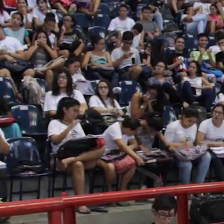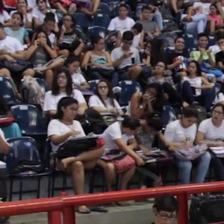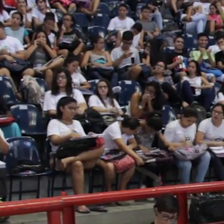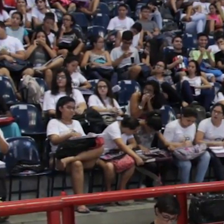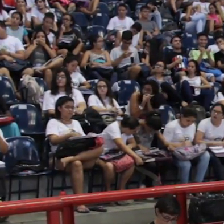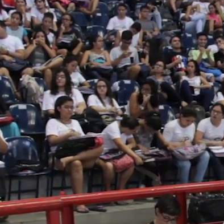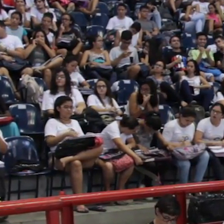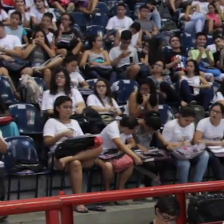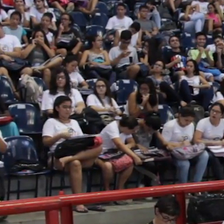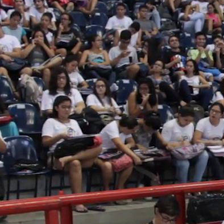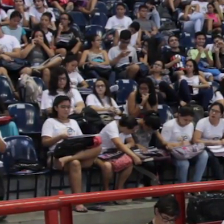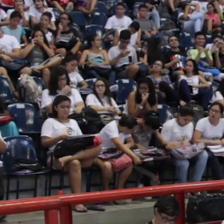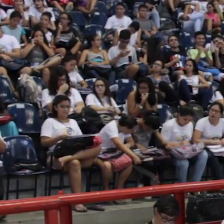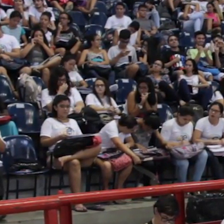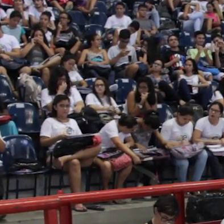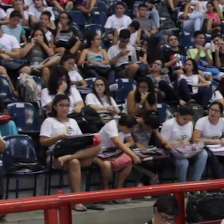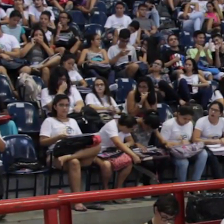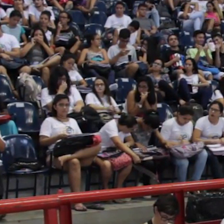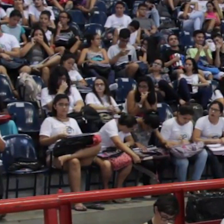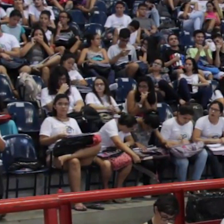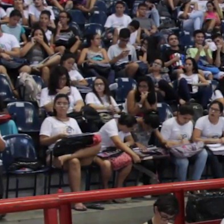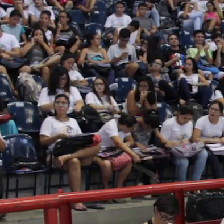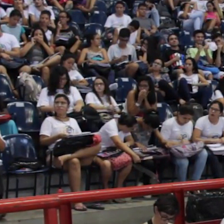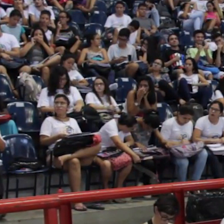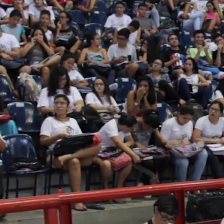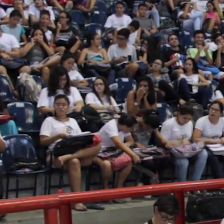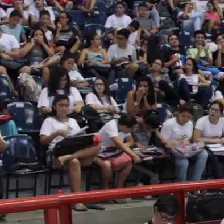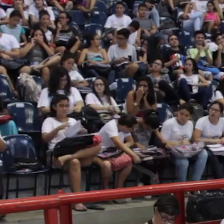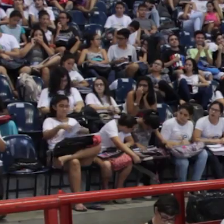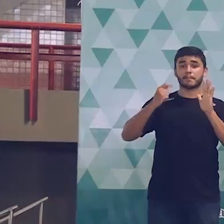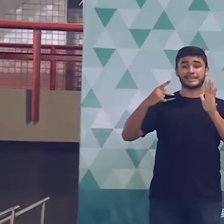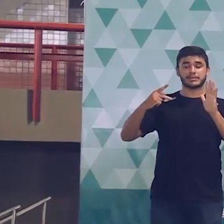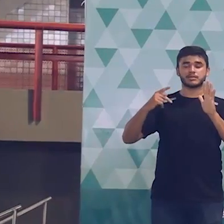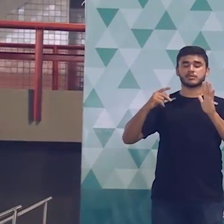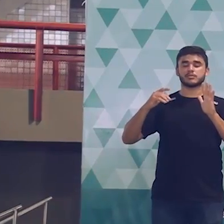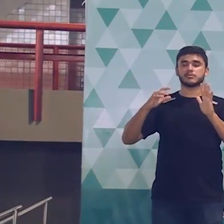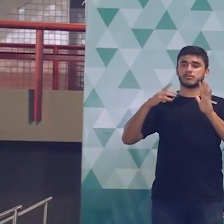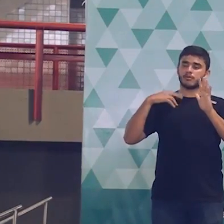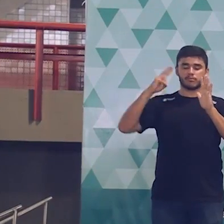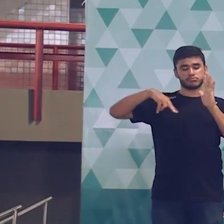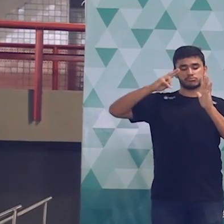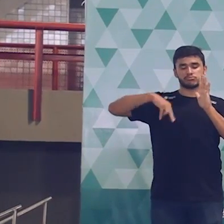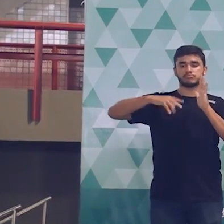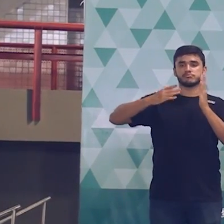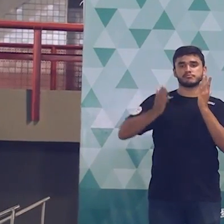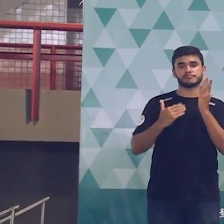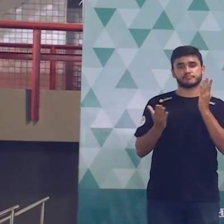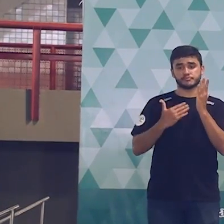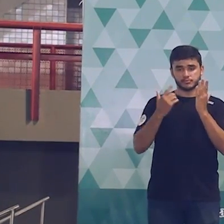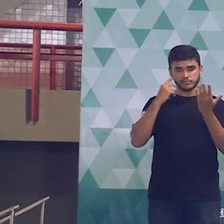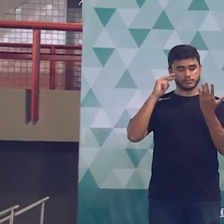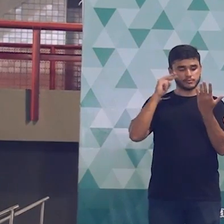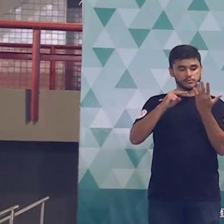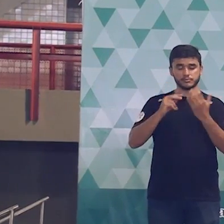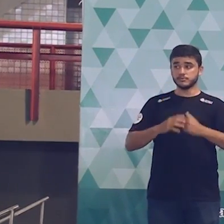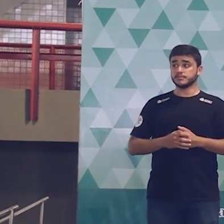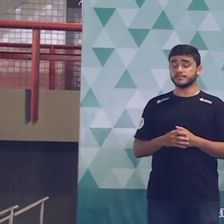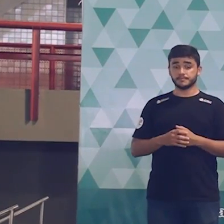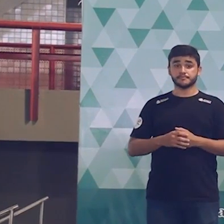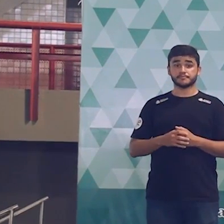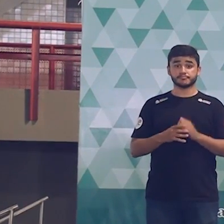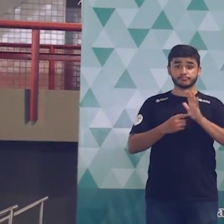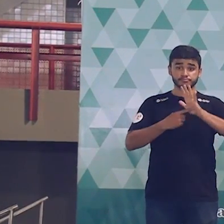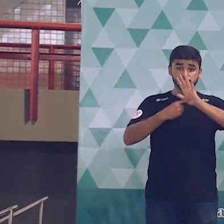ensina como desenvolver o tema virtuoso. Então como é que você desenvolve? Você apresenta a virtude, mas cava um